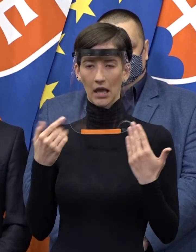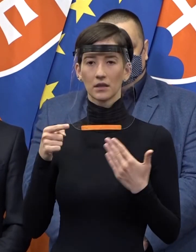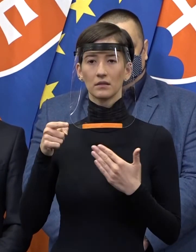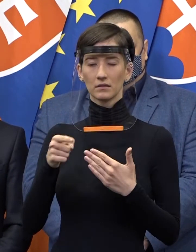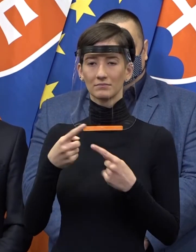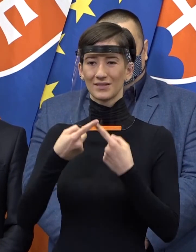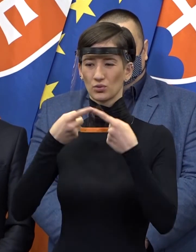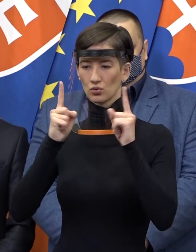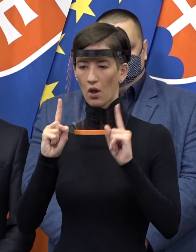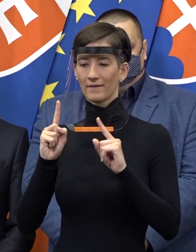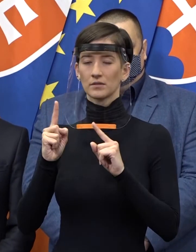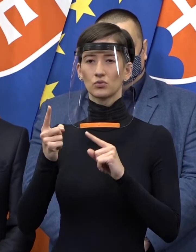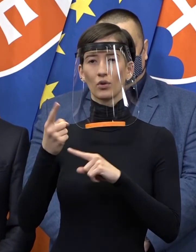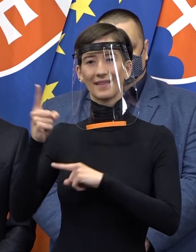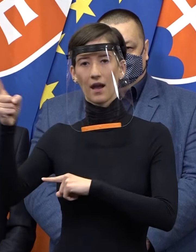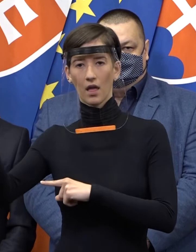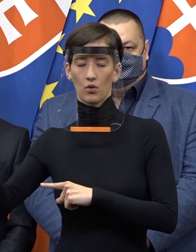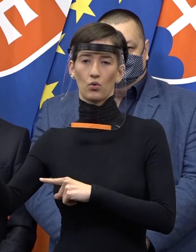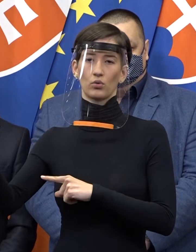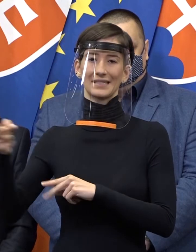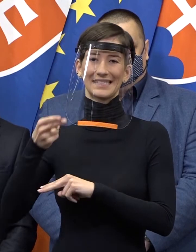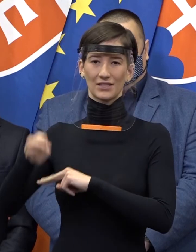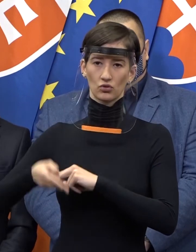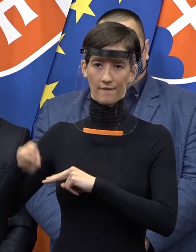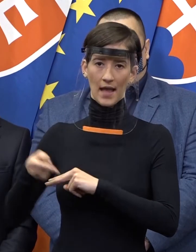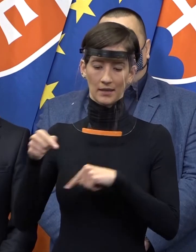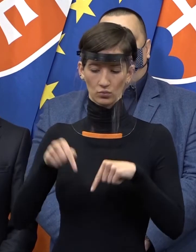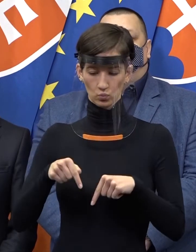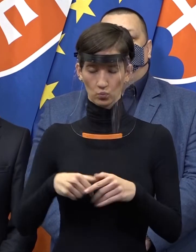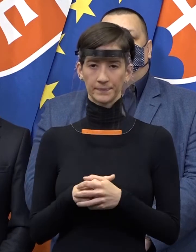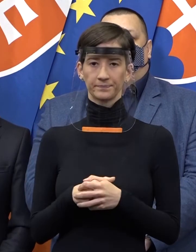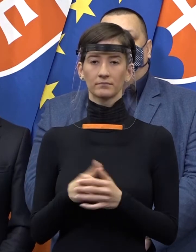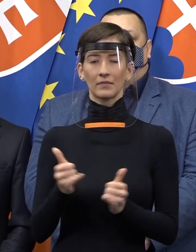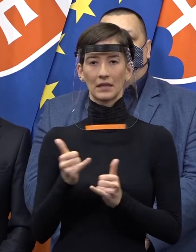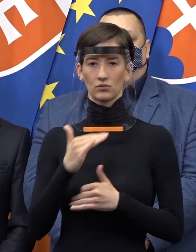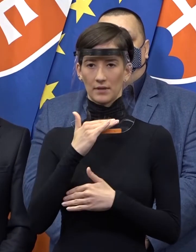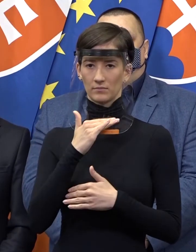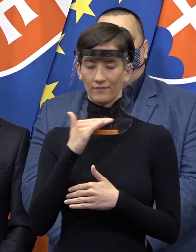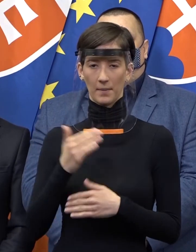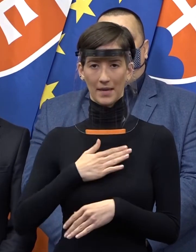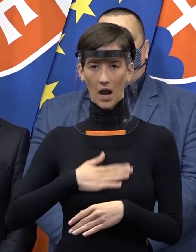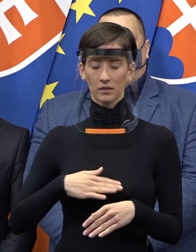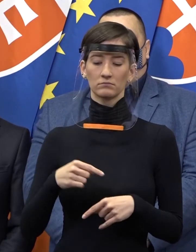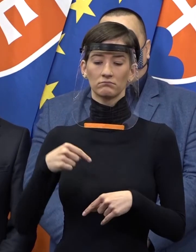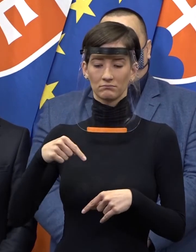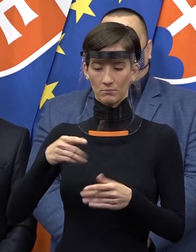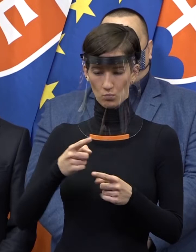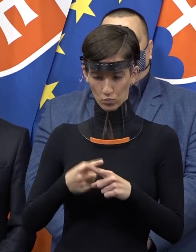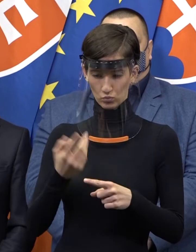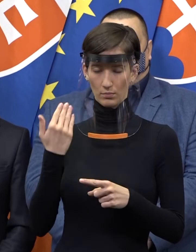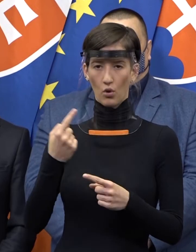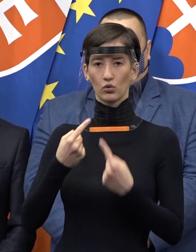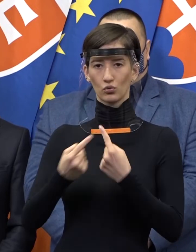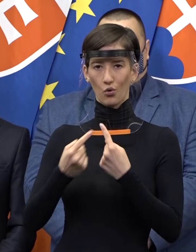nich dlhú cestu, strávili ten čas spoločne s nami a zároveň teda sme sa dohodli, že budeme pokračovať v tejto tradícii,